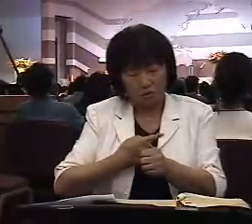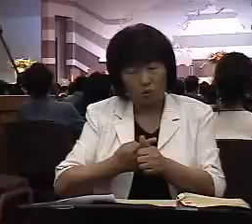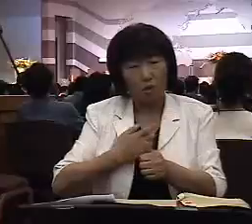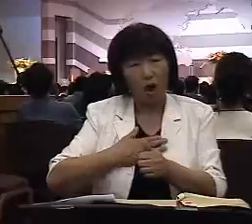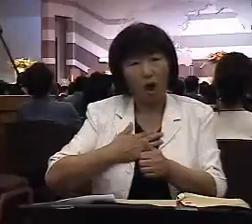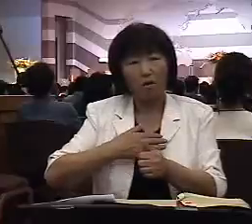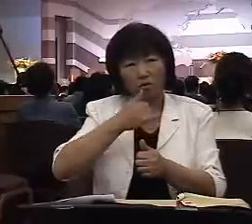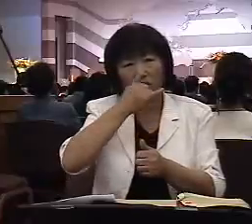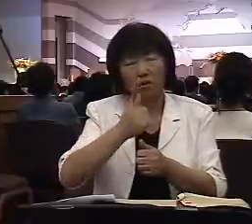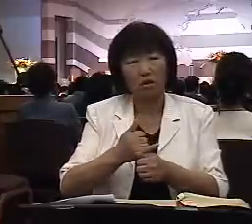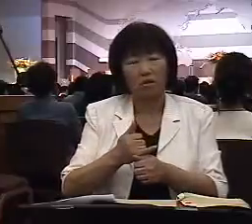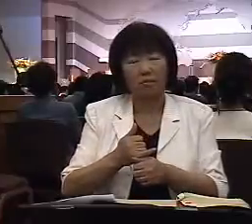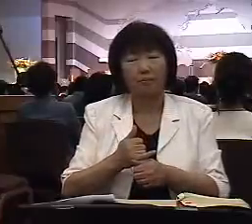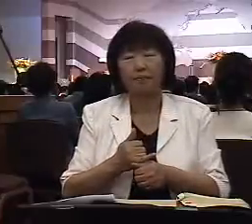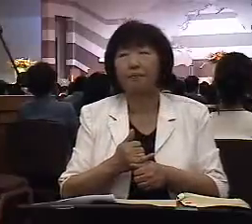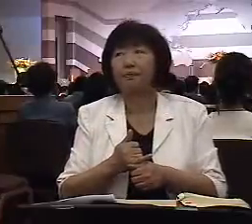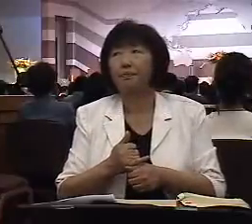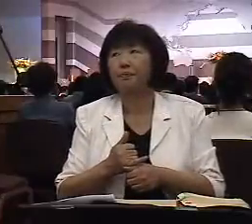그렇지 않습니까?